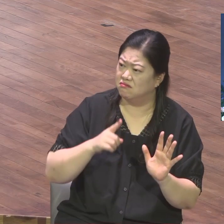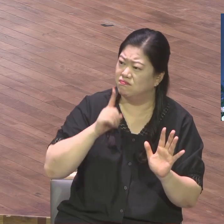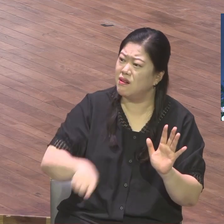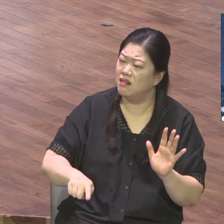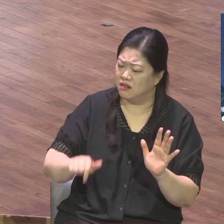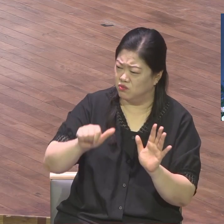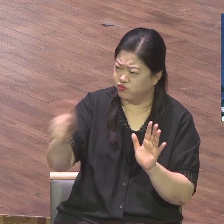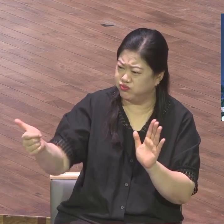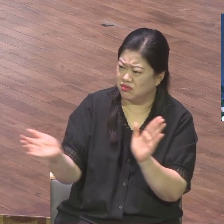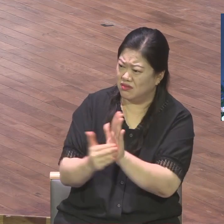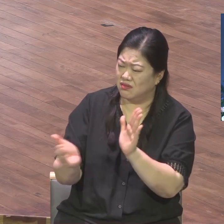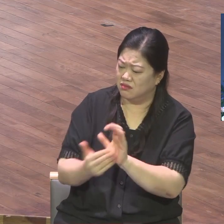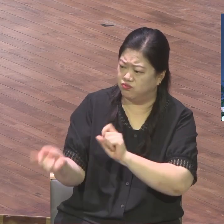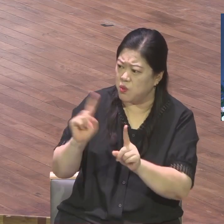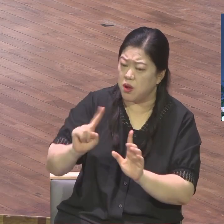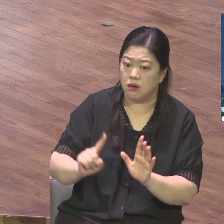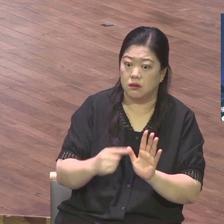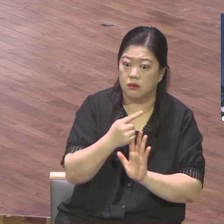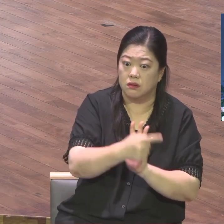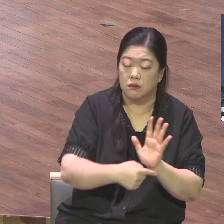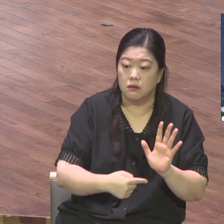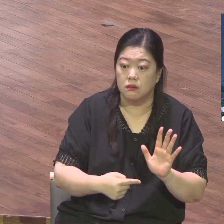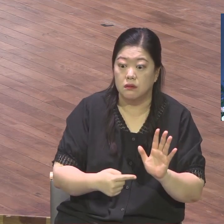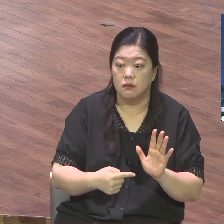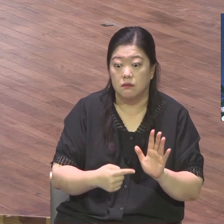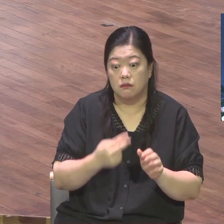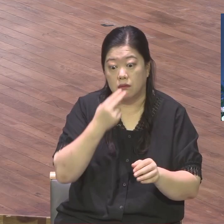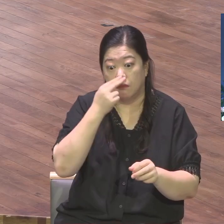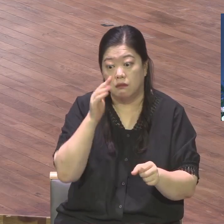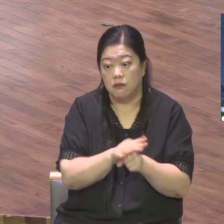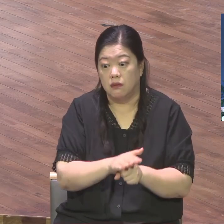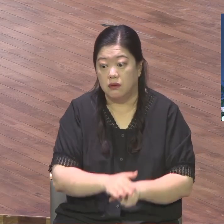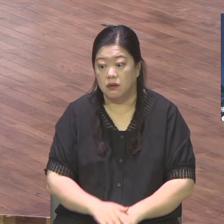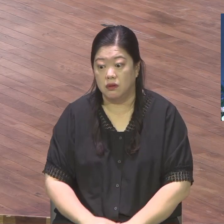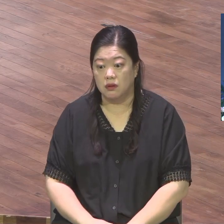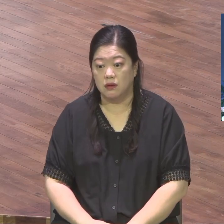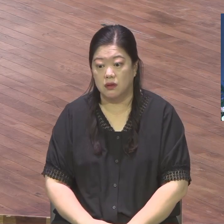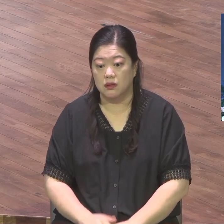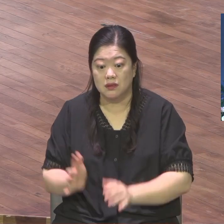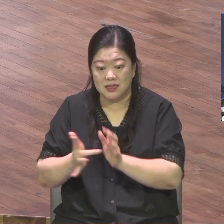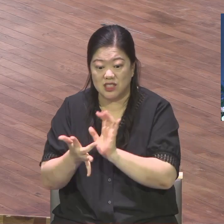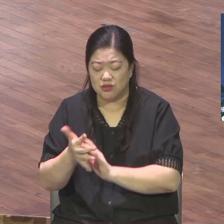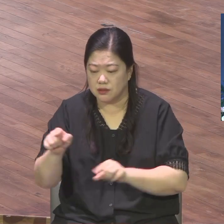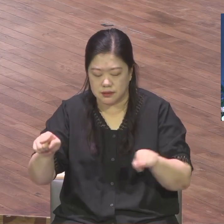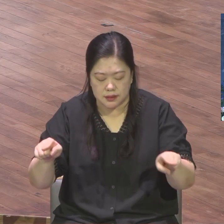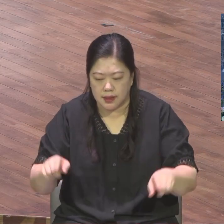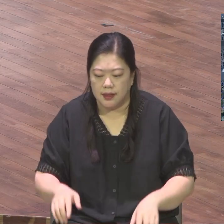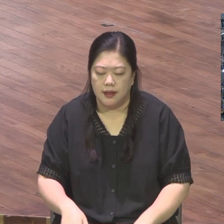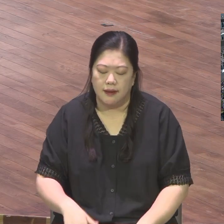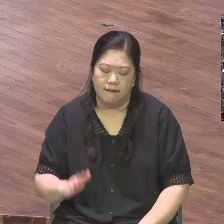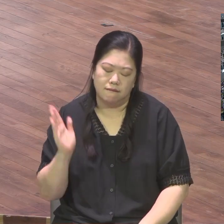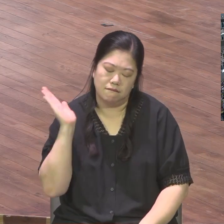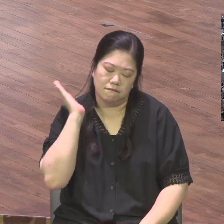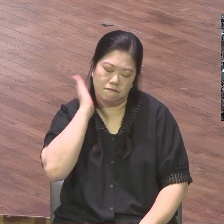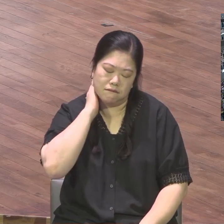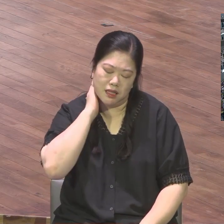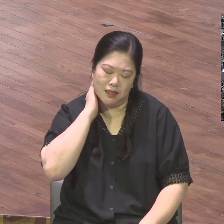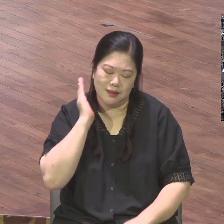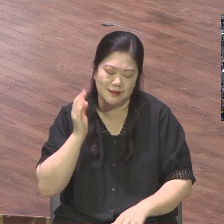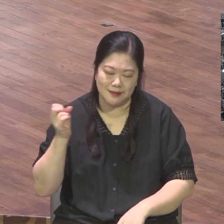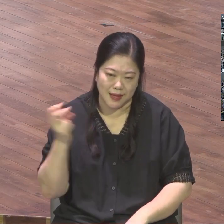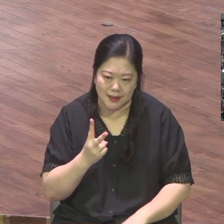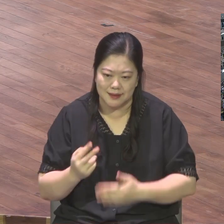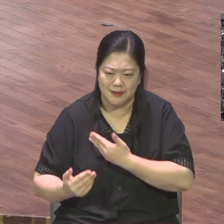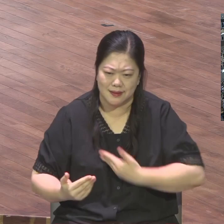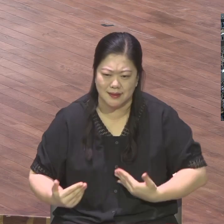이런 제자들에게 예수님께 나타나셨습니다. 그리고 이렇게 말씀하셨습니다. 14절입니다. 그 후에 열한